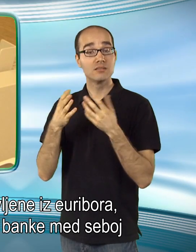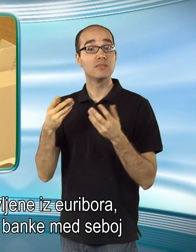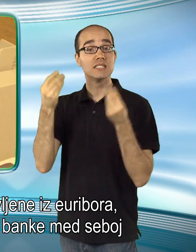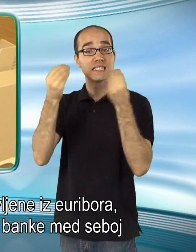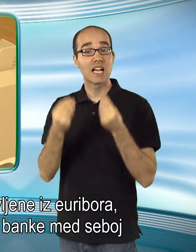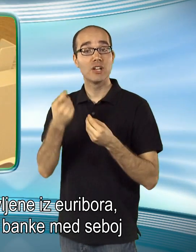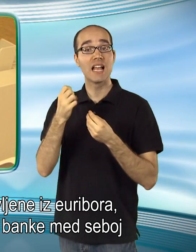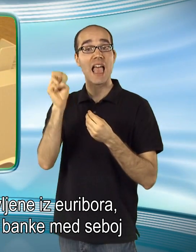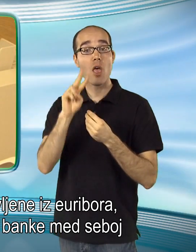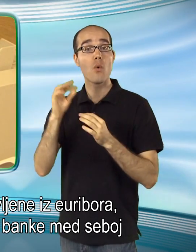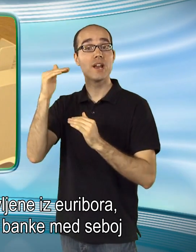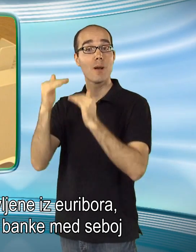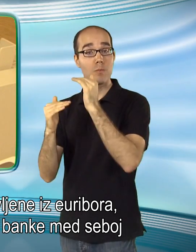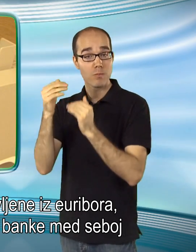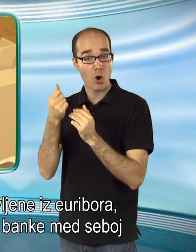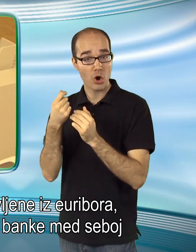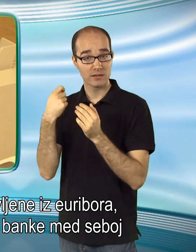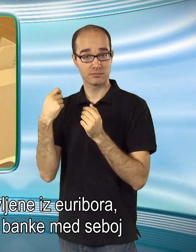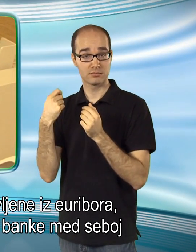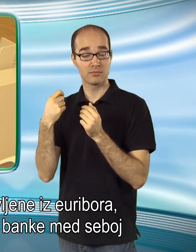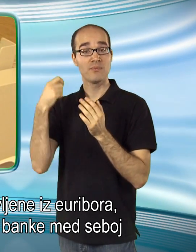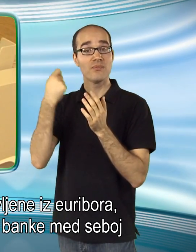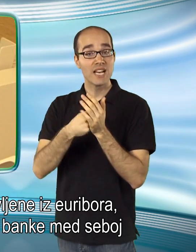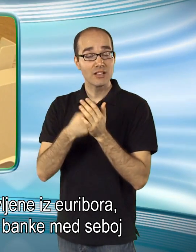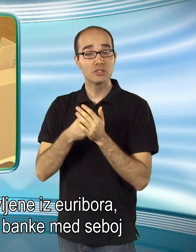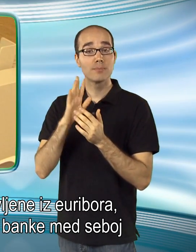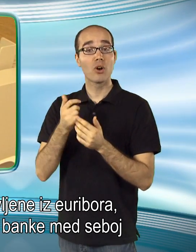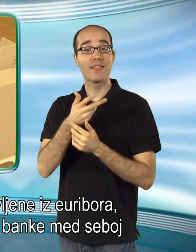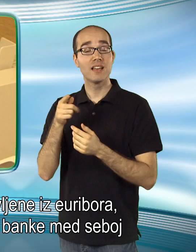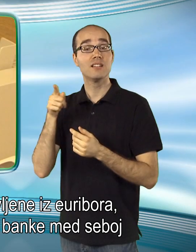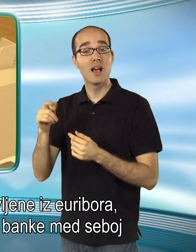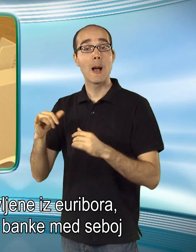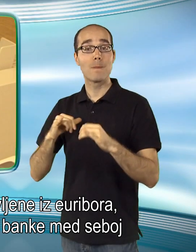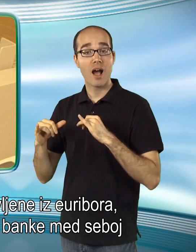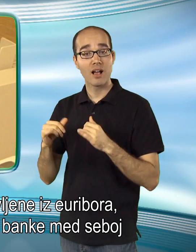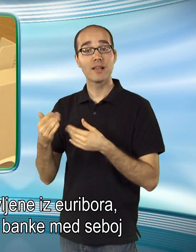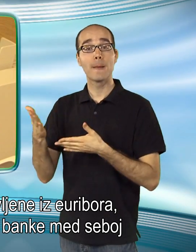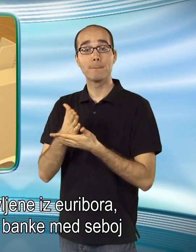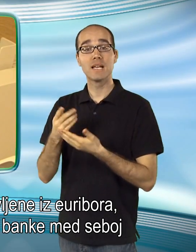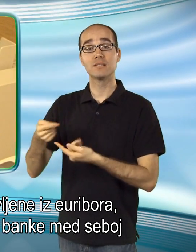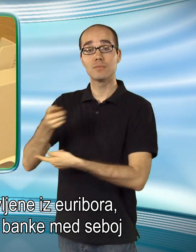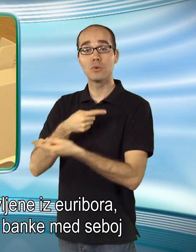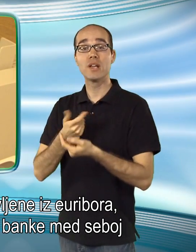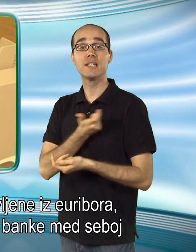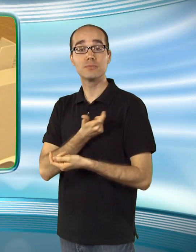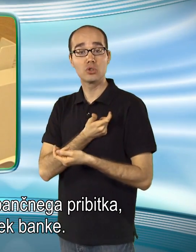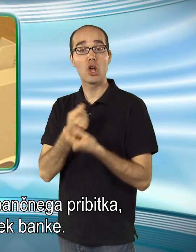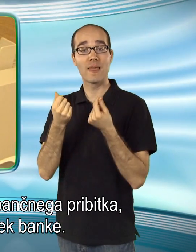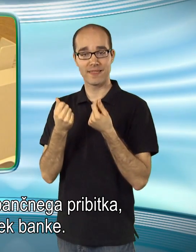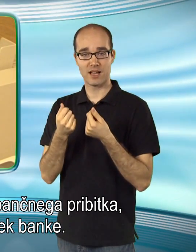Obresti pa so sestavljene iz Euribora, vrednosti, po kateri si banke med seboj izposojajo denar, in bančnega